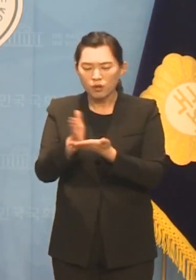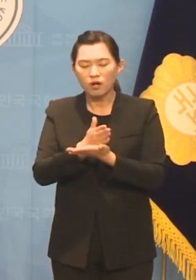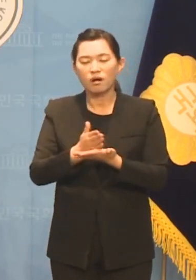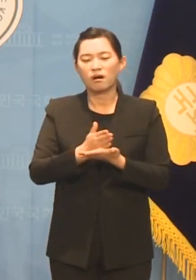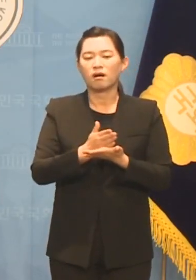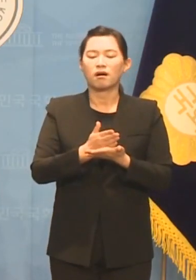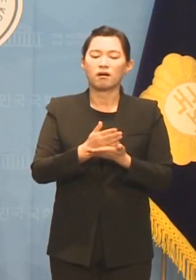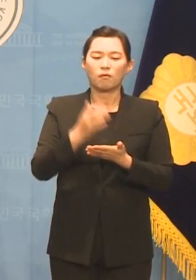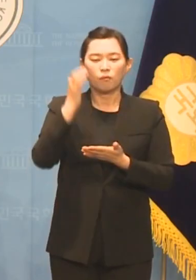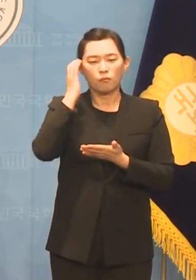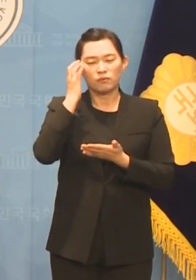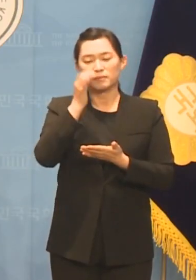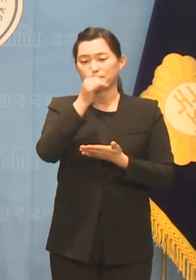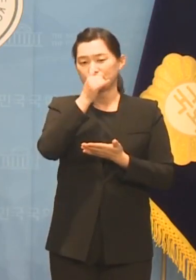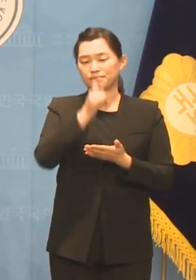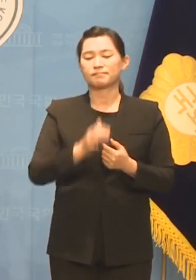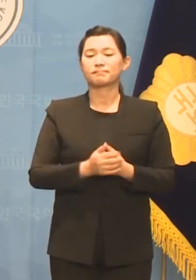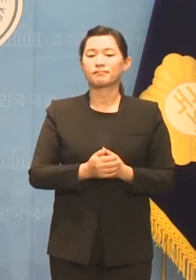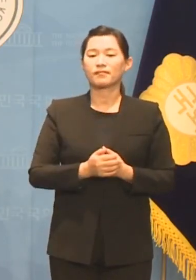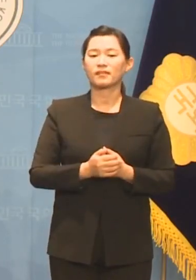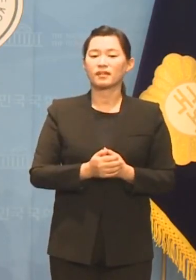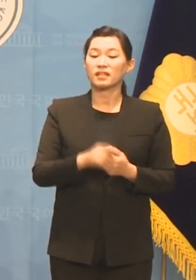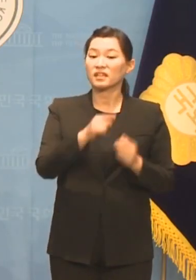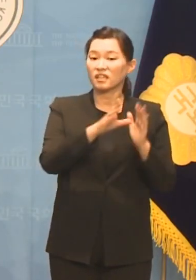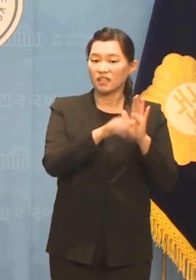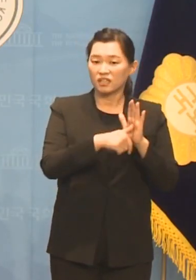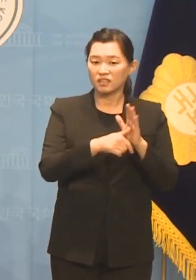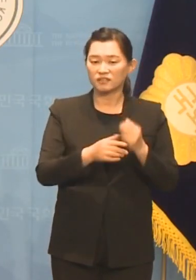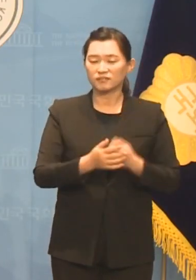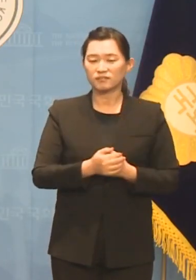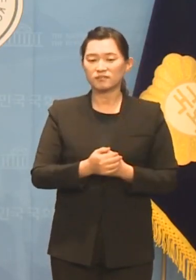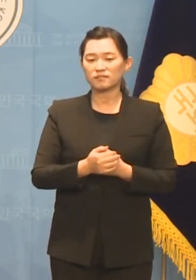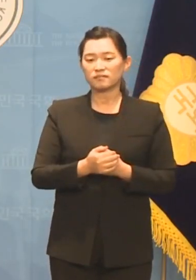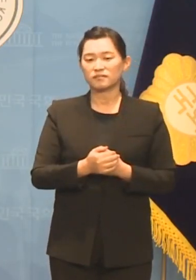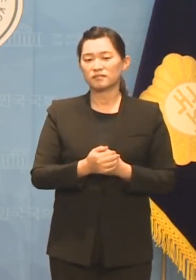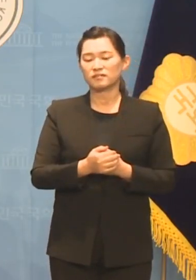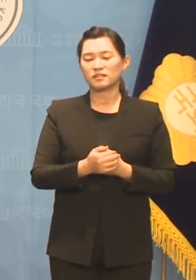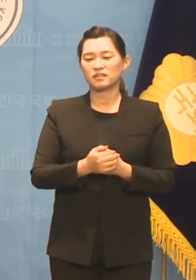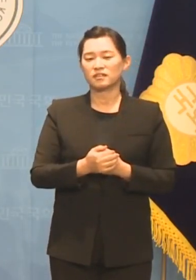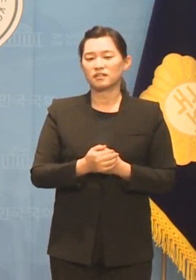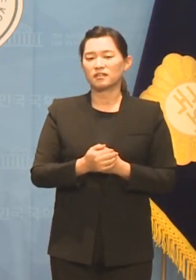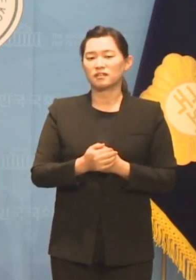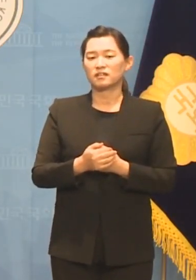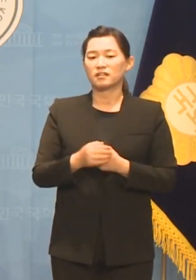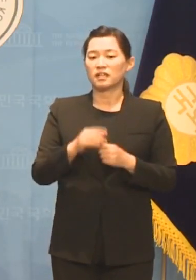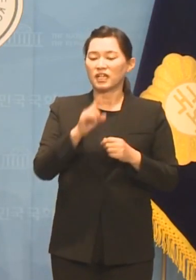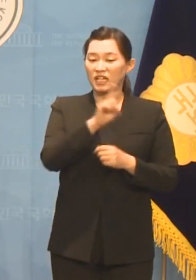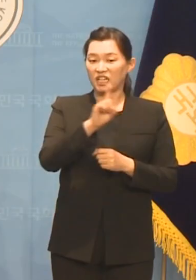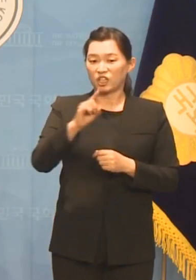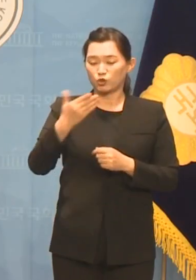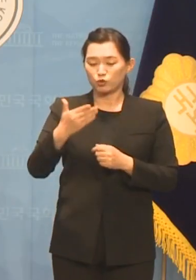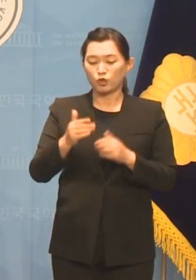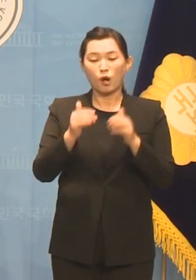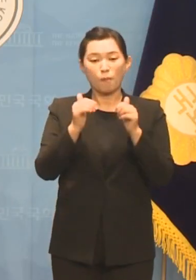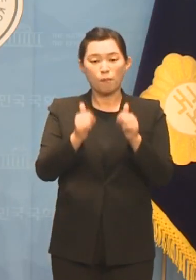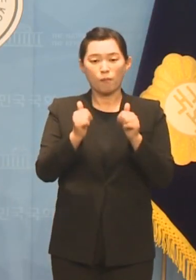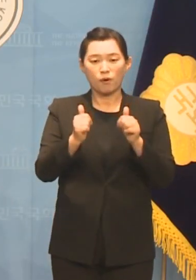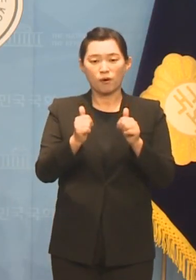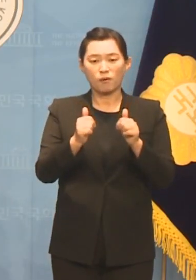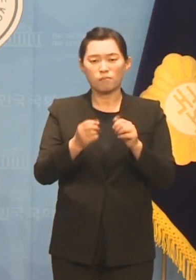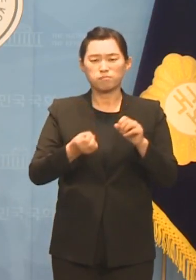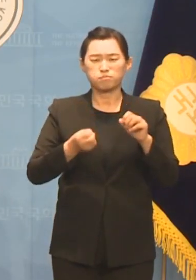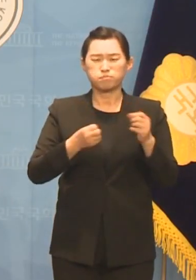차질을 빚었습니다. 특히 이 시기는 극우 석양 커뮤니티를 중심으로 119 법원 폭동이